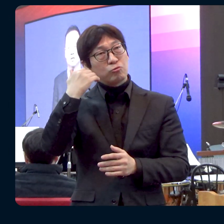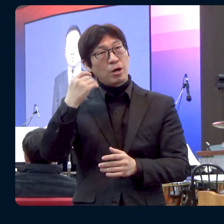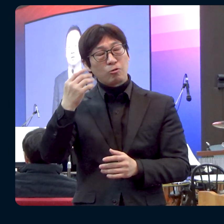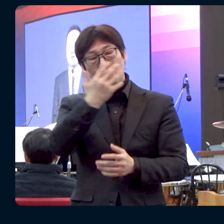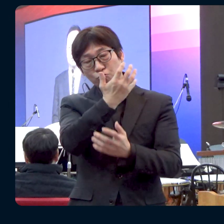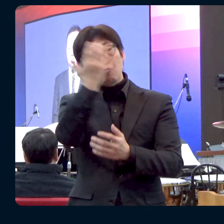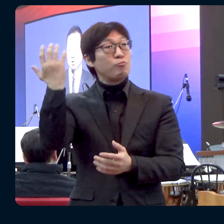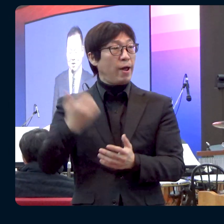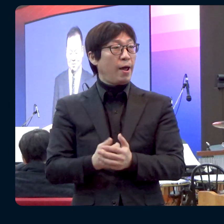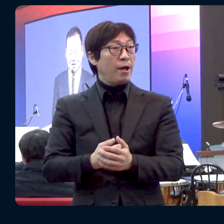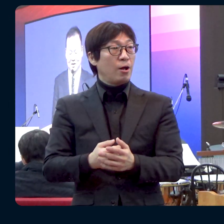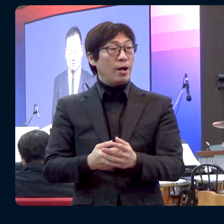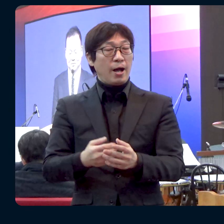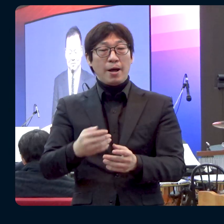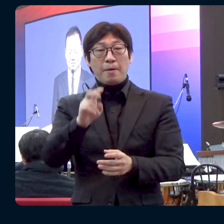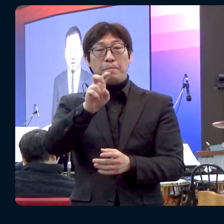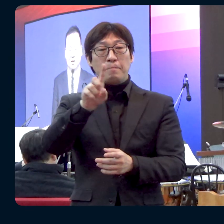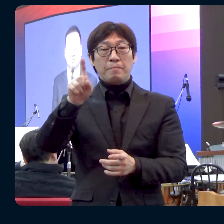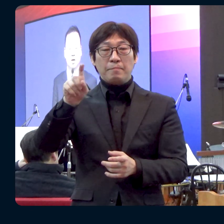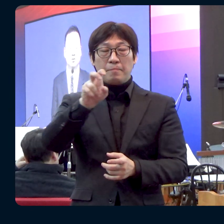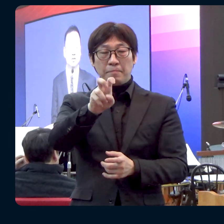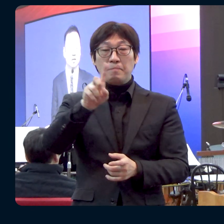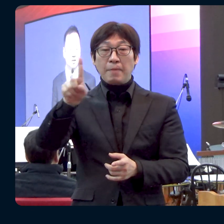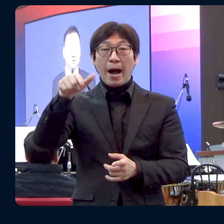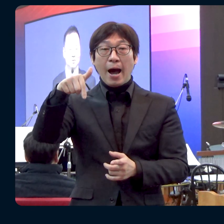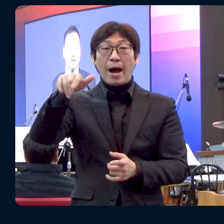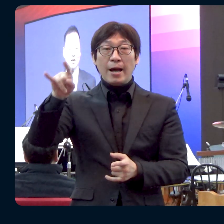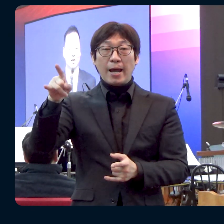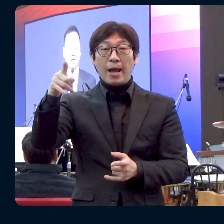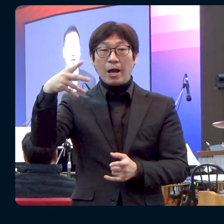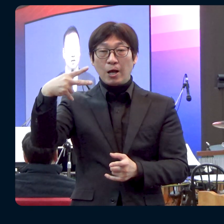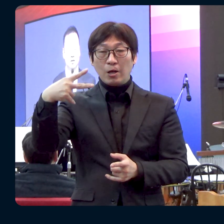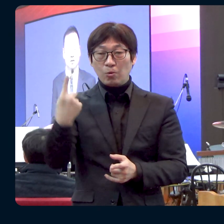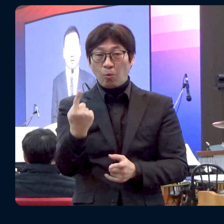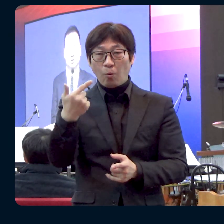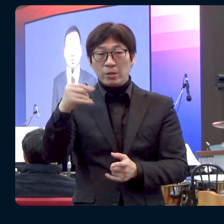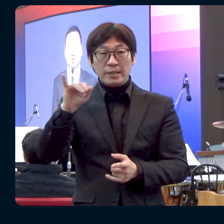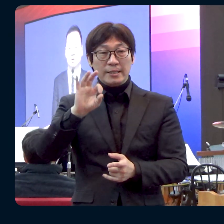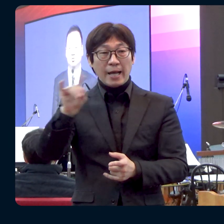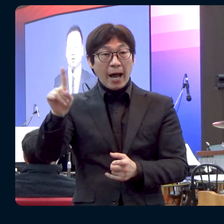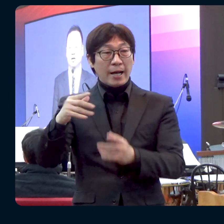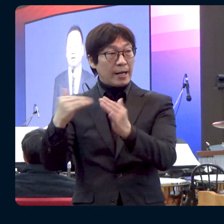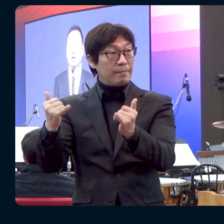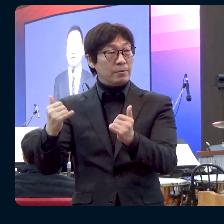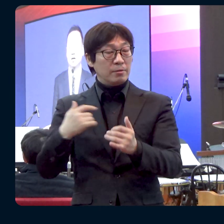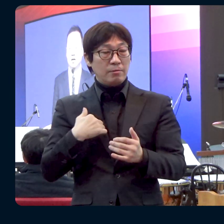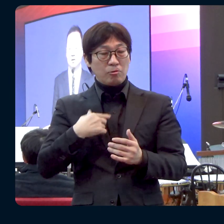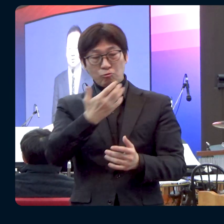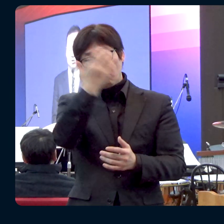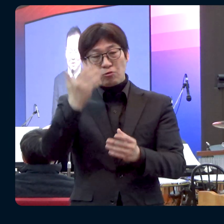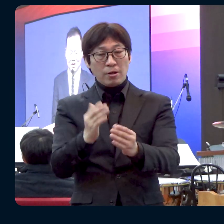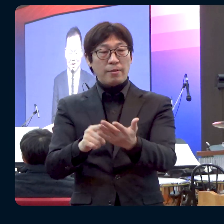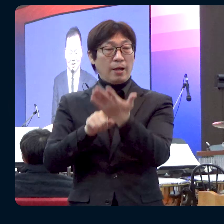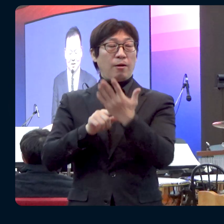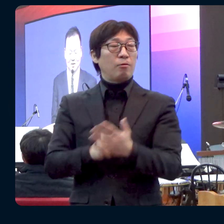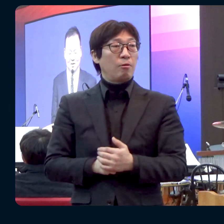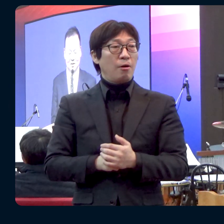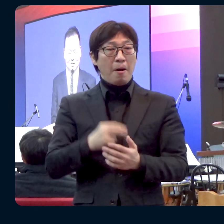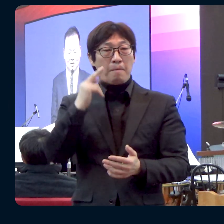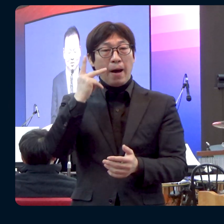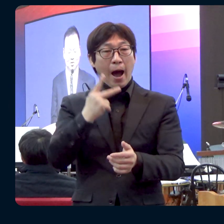마게도니아 사람을 보게 됩니다. 바울은 생각했습니다. 저곳이 바로 우리가 가야 할